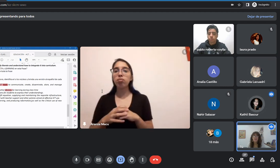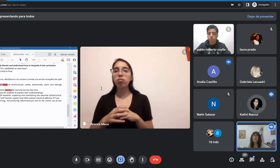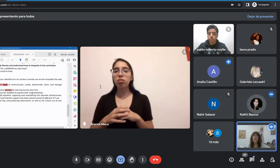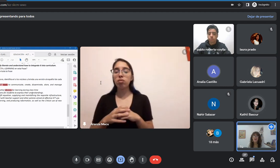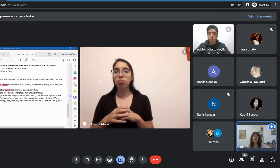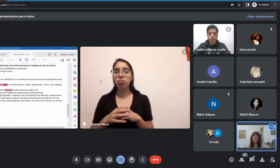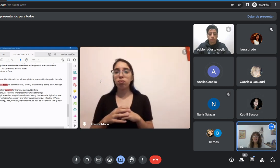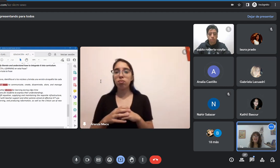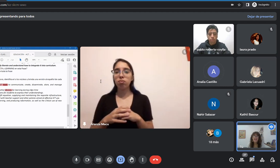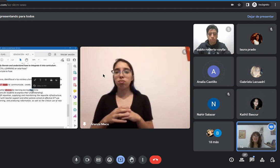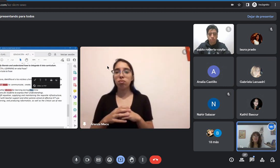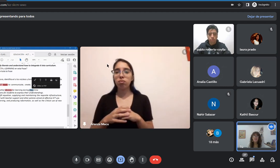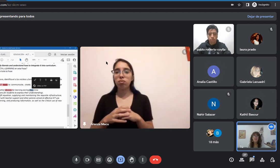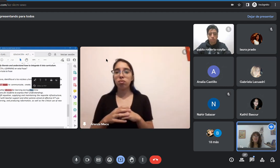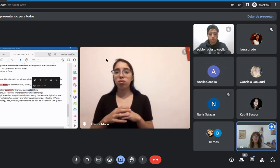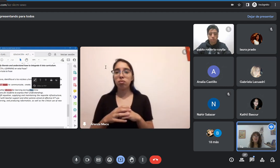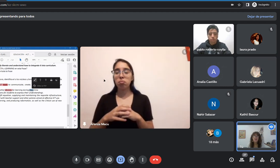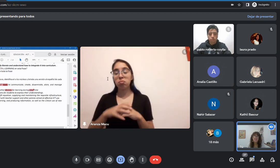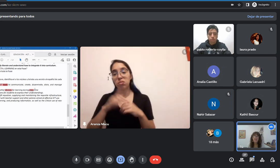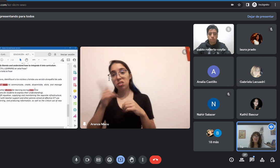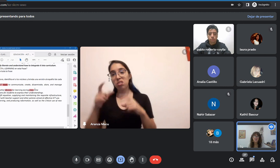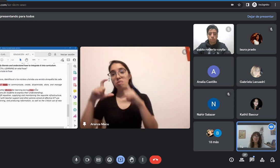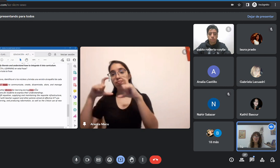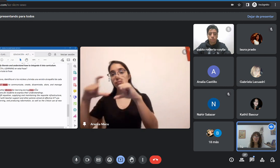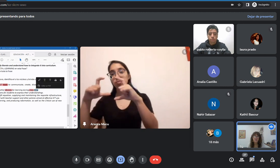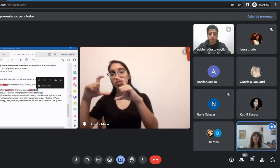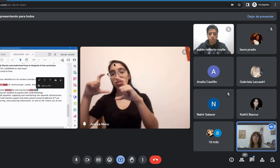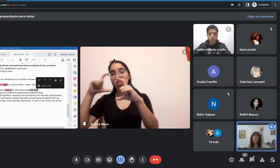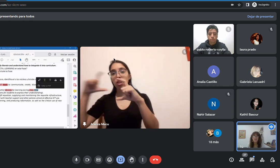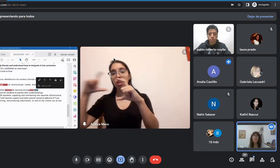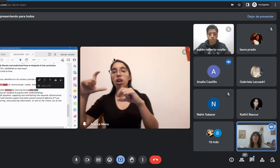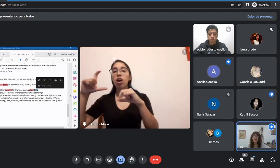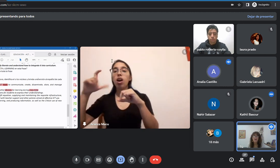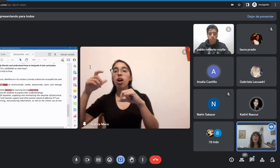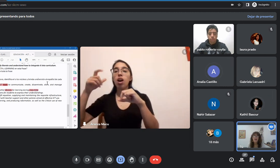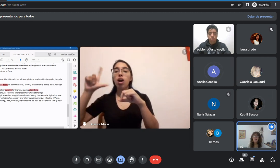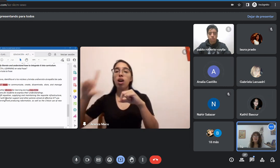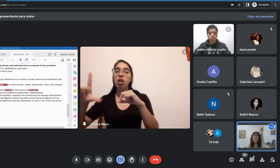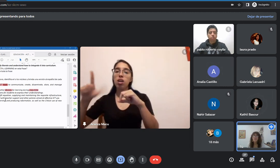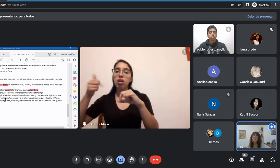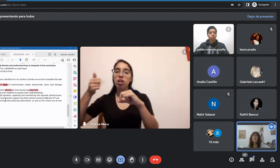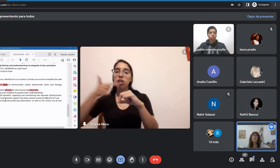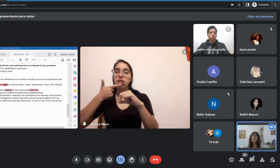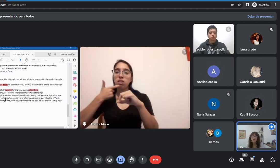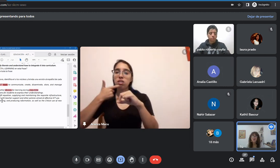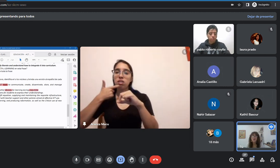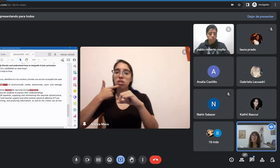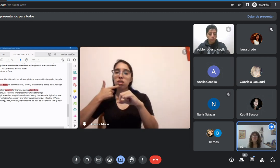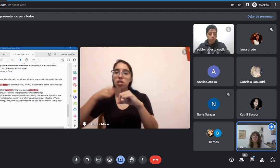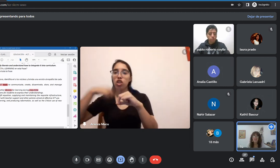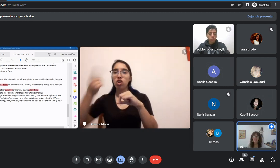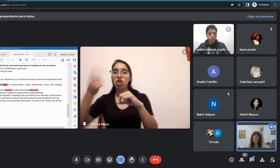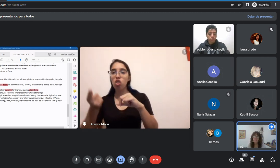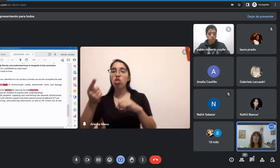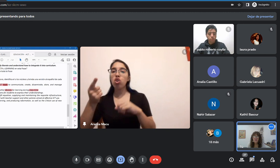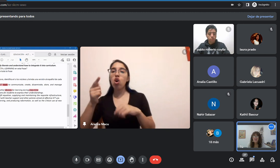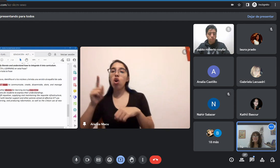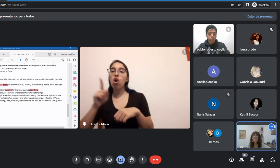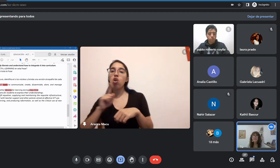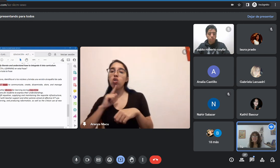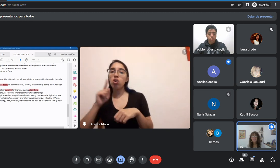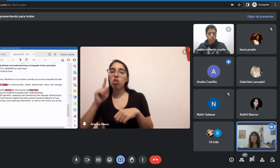time. Class es un sustantivo y time es otro sustantivo. Ahora yo tengo que ver si los dejo solos o los encierro.